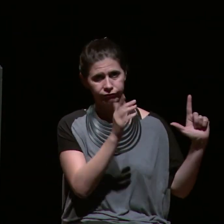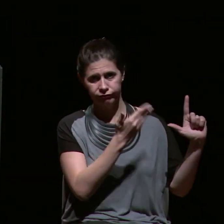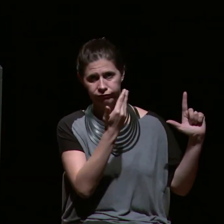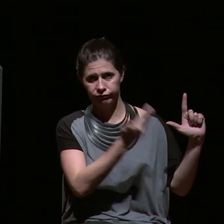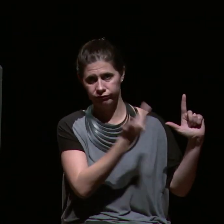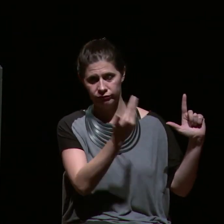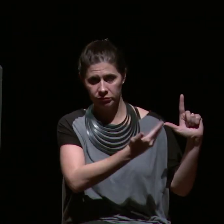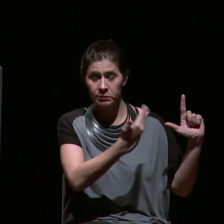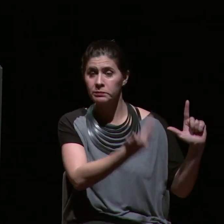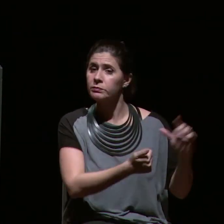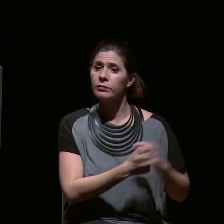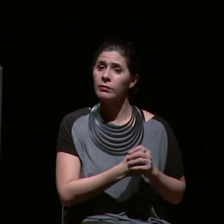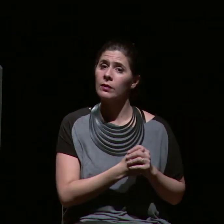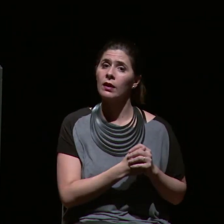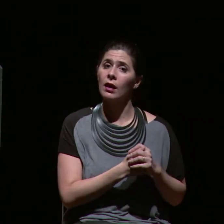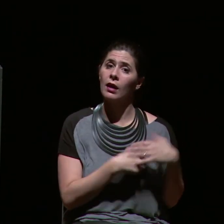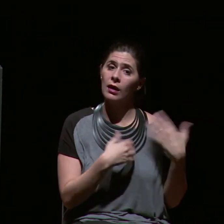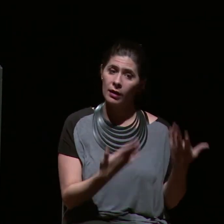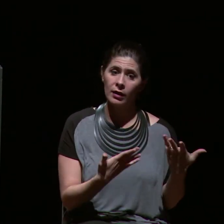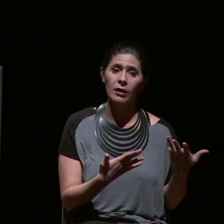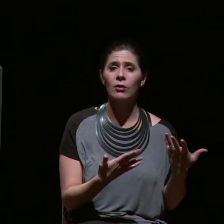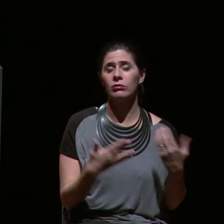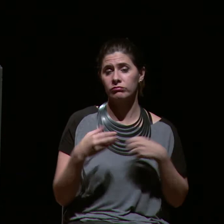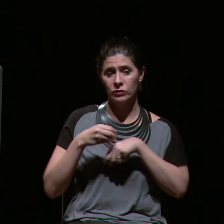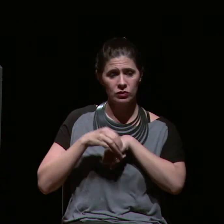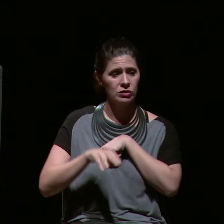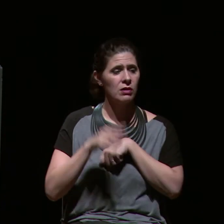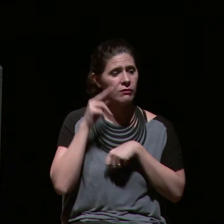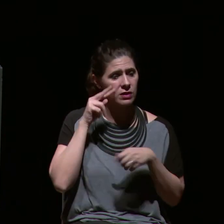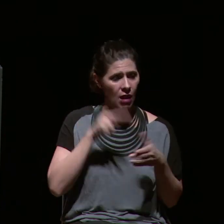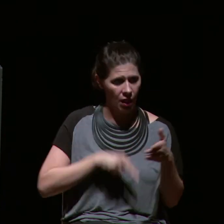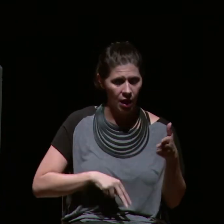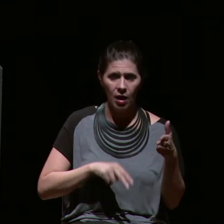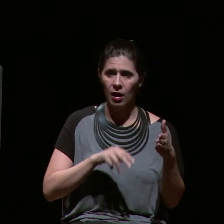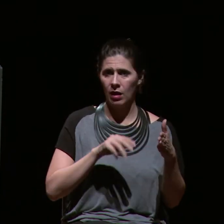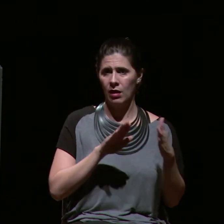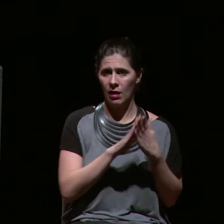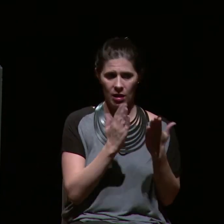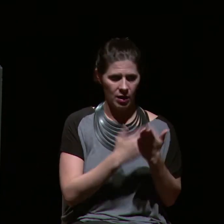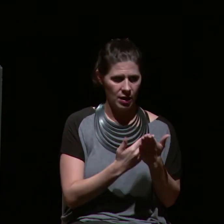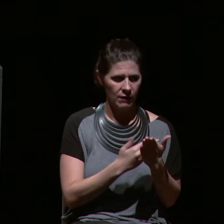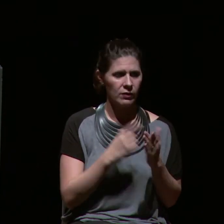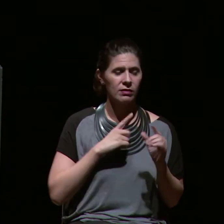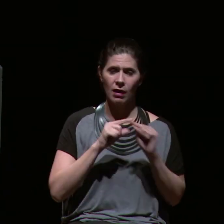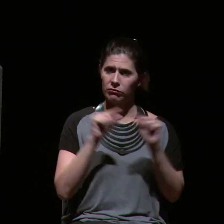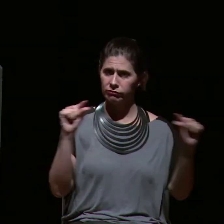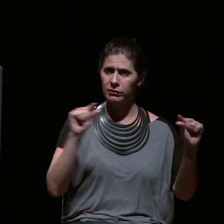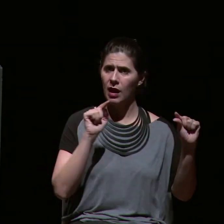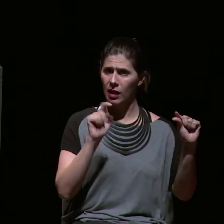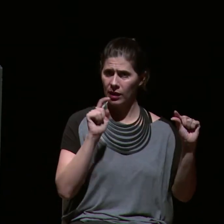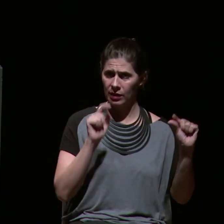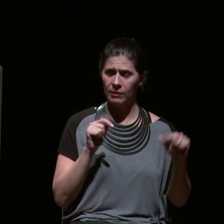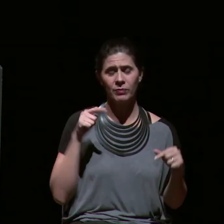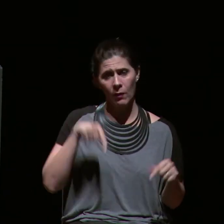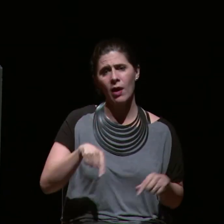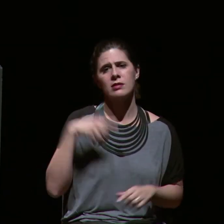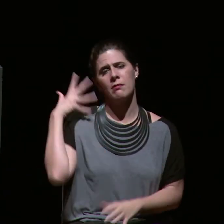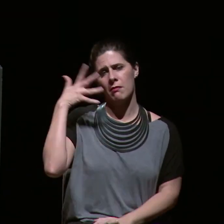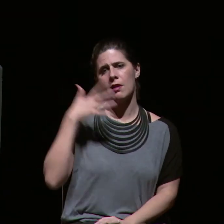vocês comecem a leitura pelo Arte Afro-Brasileira, Altos e Baixos de um Conceito. E, bom, essa foi a minha fala. Muito